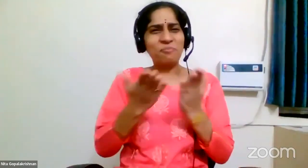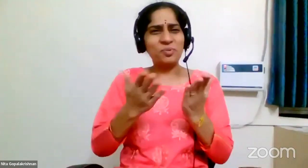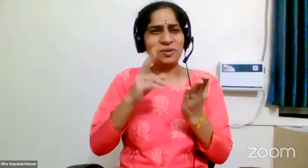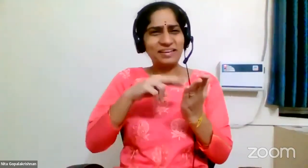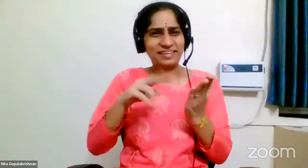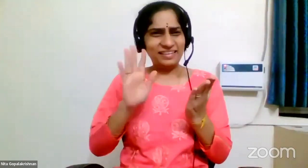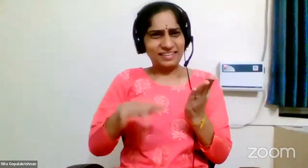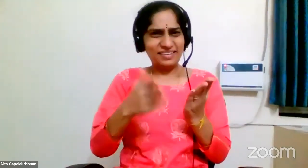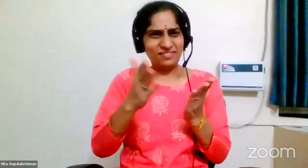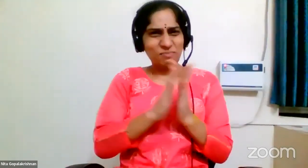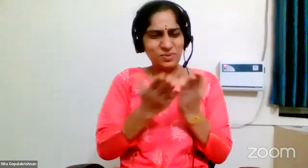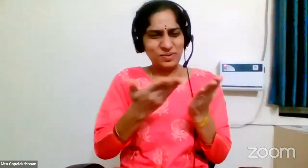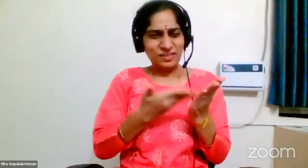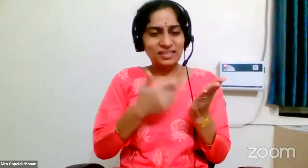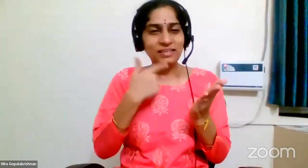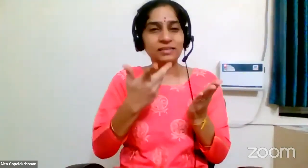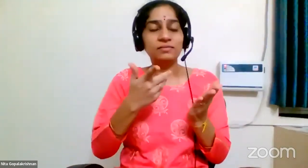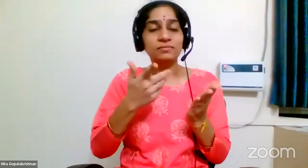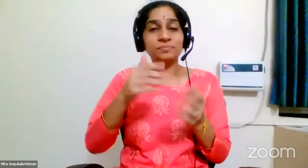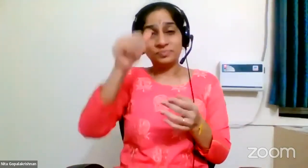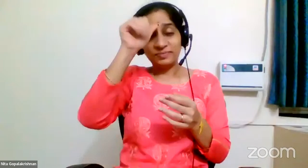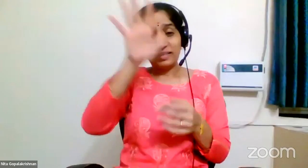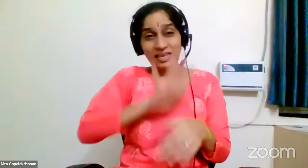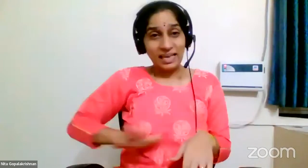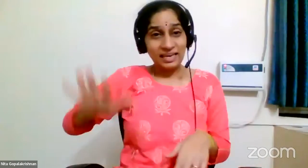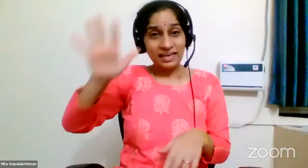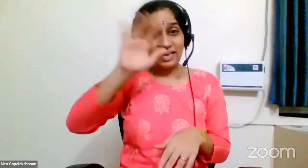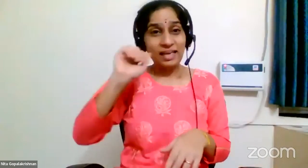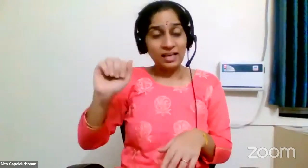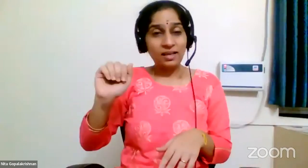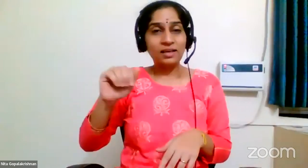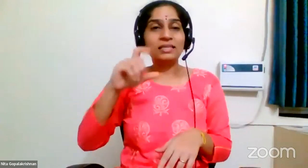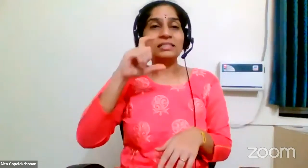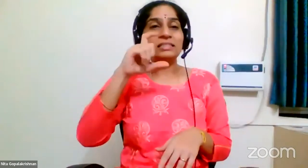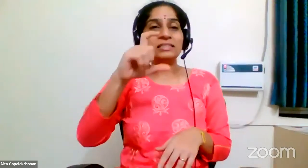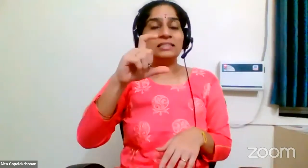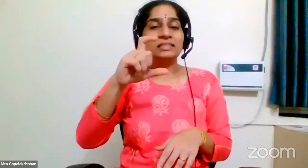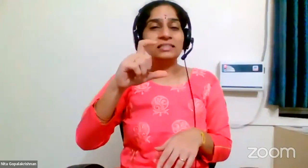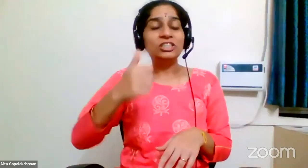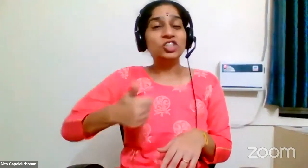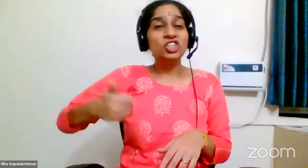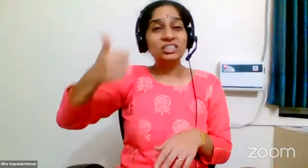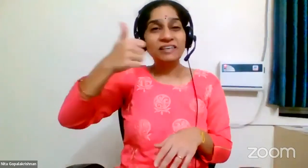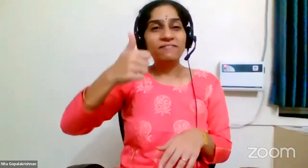हैं और शायद प्रधानमंत्री भी,